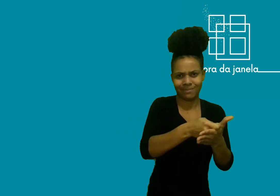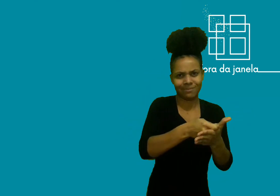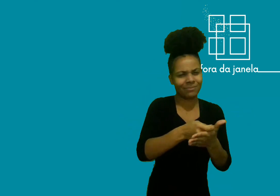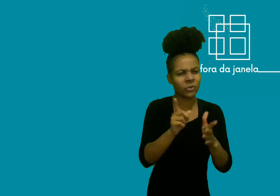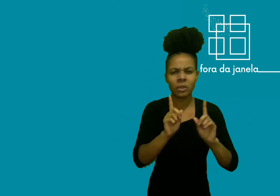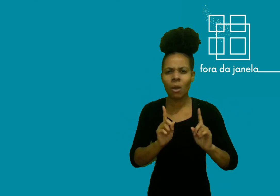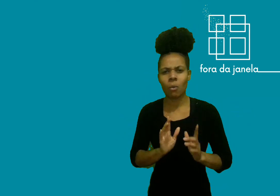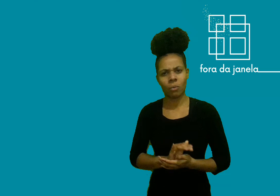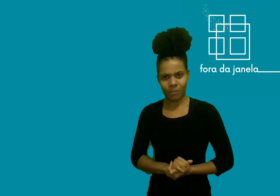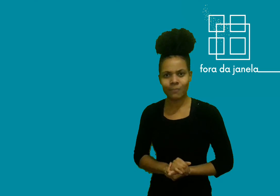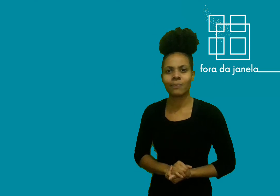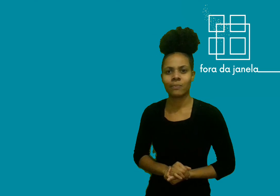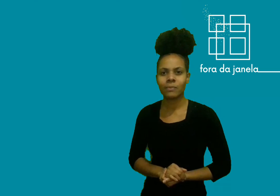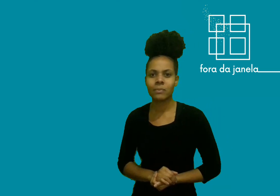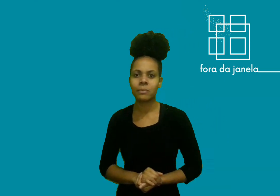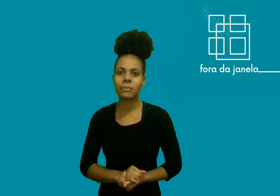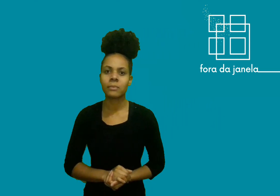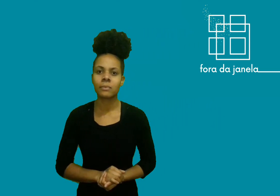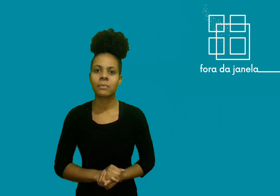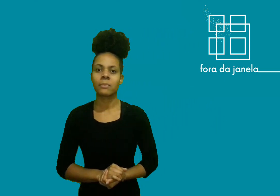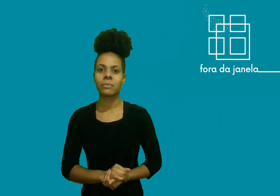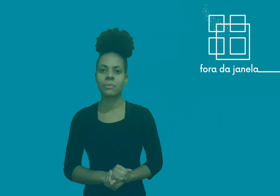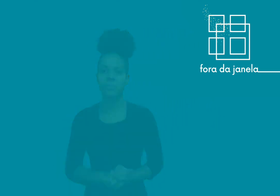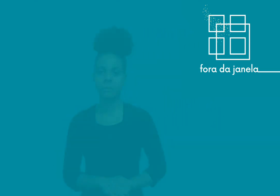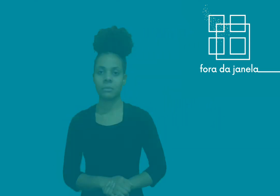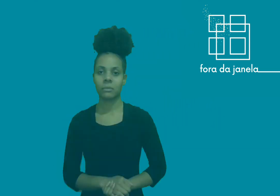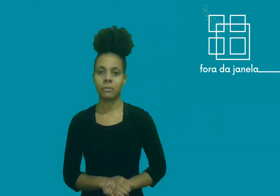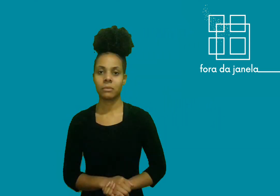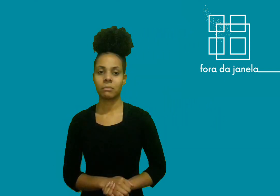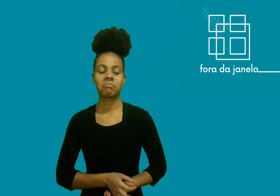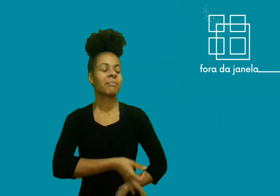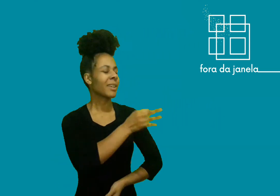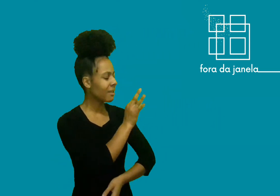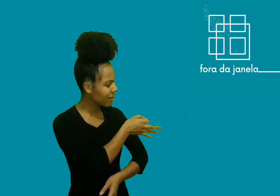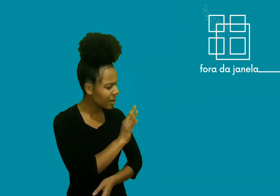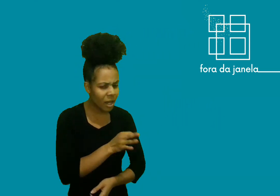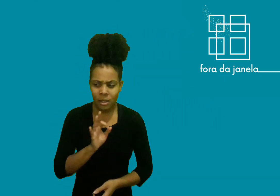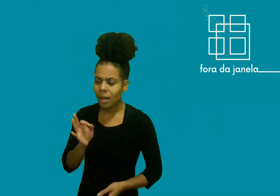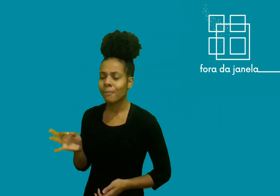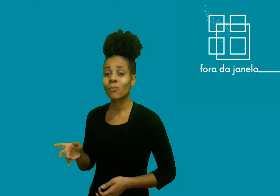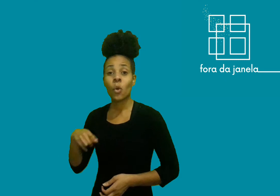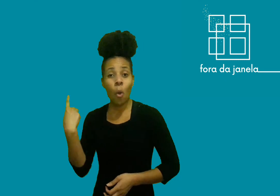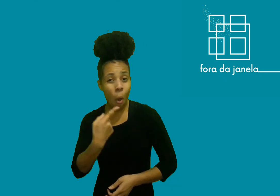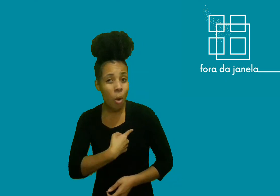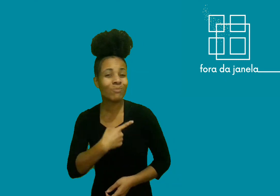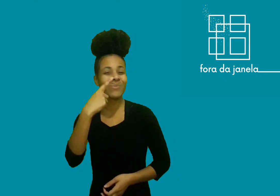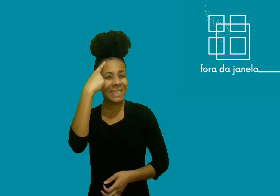uma visão contaminada, eu não tenho direito de colocar no outro um limite. Eu não tenho direito de falar que essa pessoa não vai fazer isso,